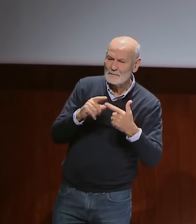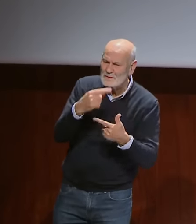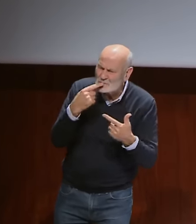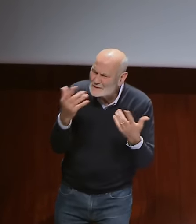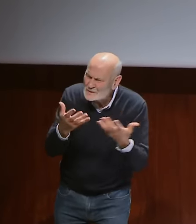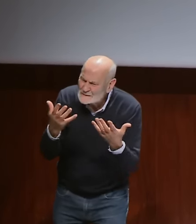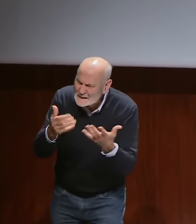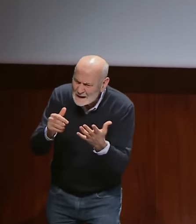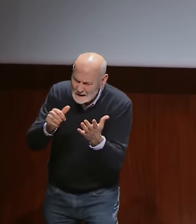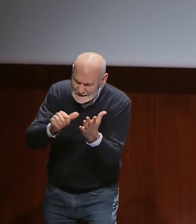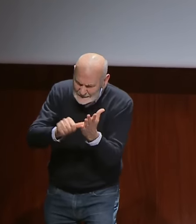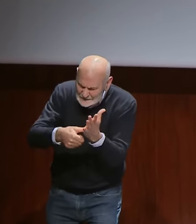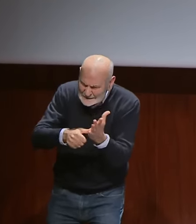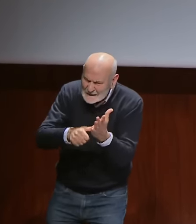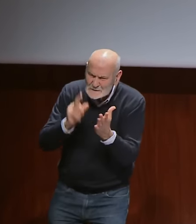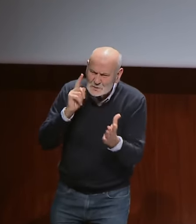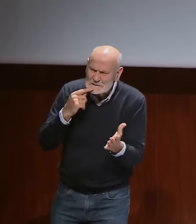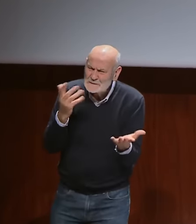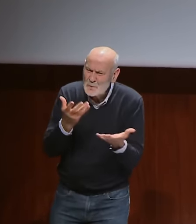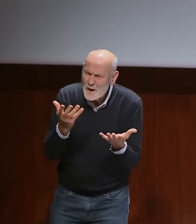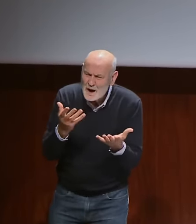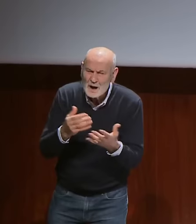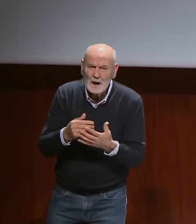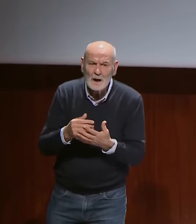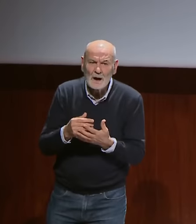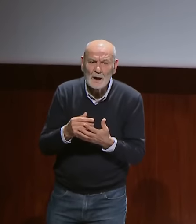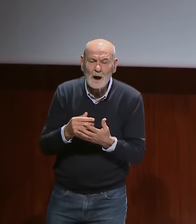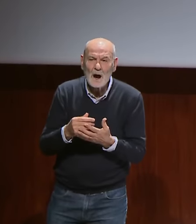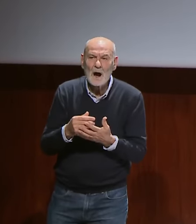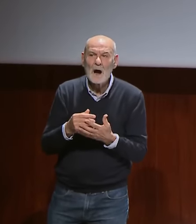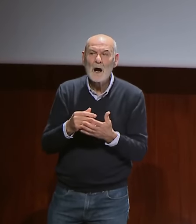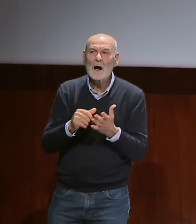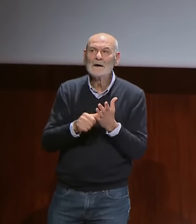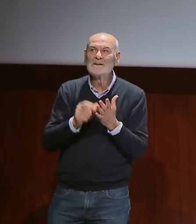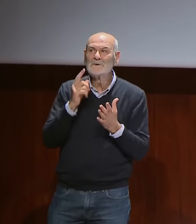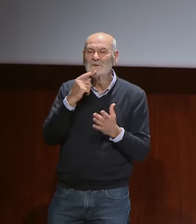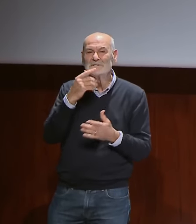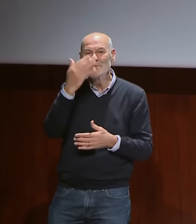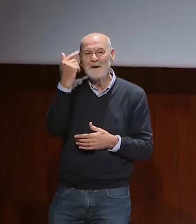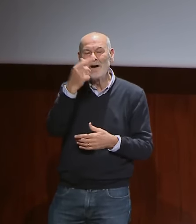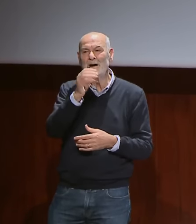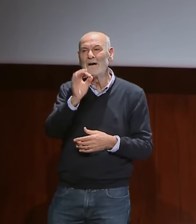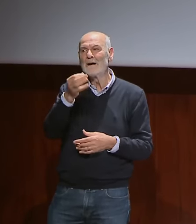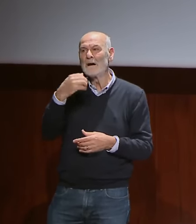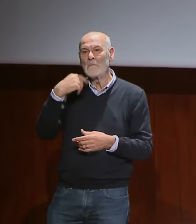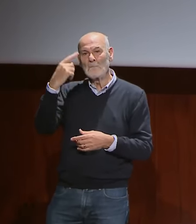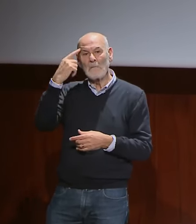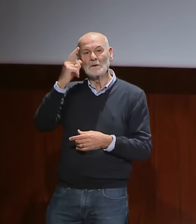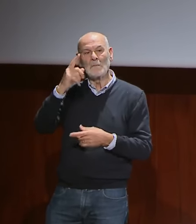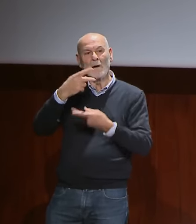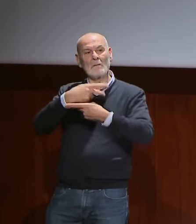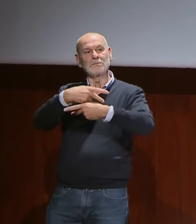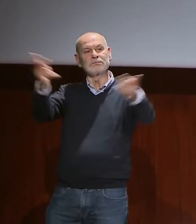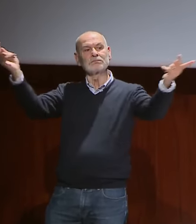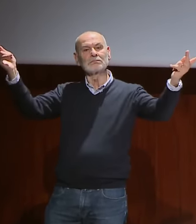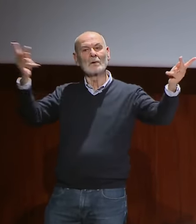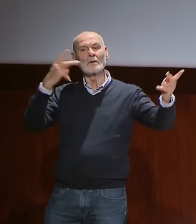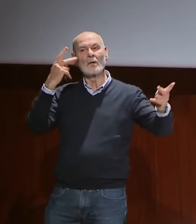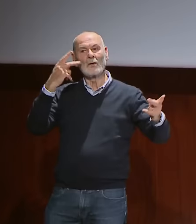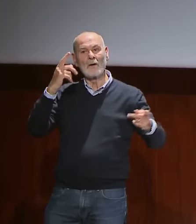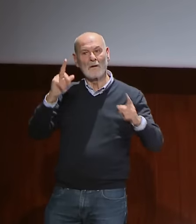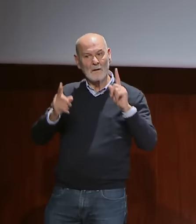pas. Et aussi, elle me disait, mais qu'est-ce que c'est que l'identité sourde ? Et je dis, ah oui, elle ne peut pas comprendre